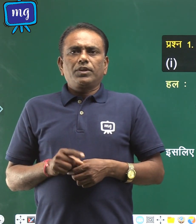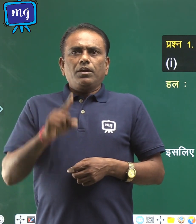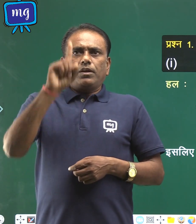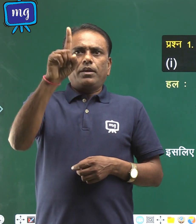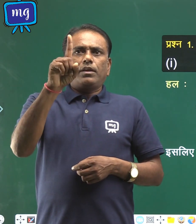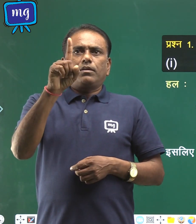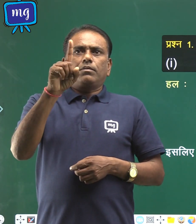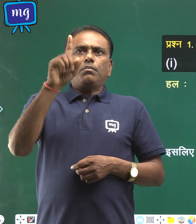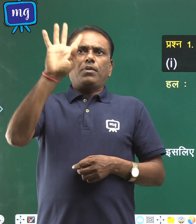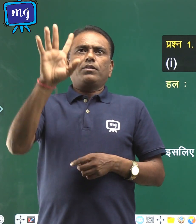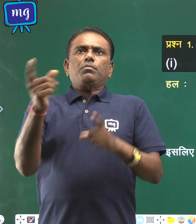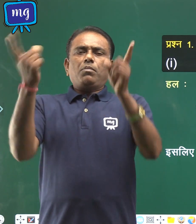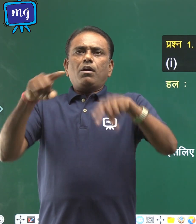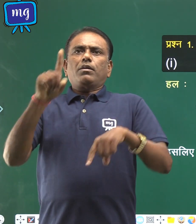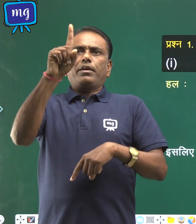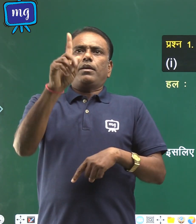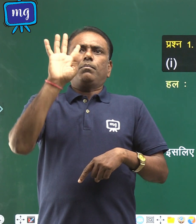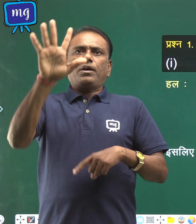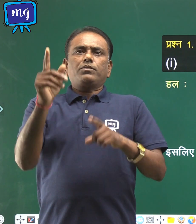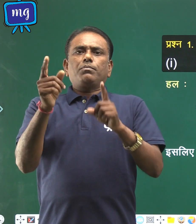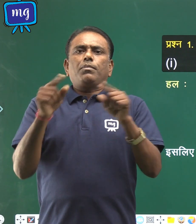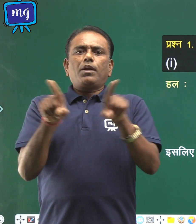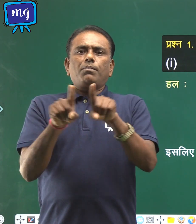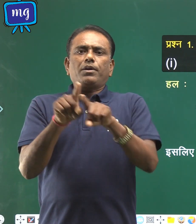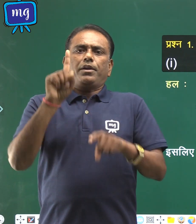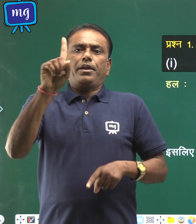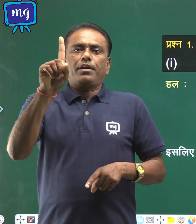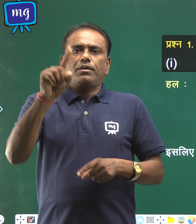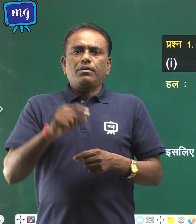15 में भाग 15 का देंगे तो 1 आएगा।